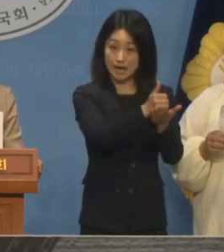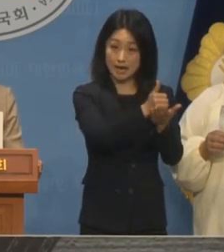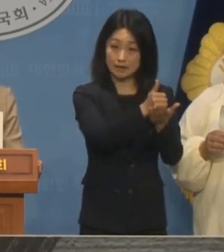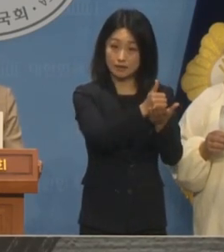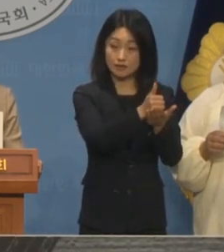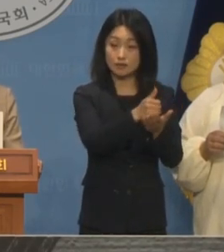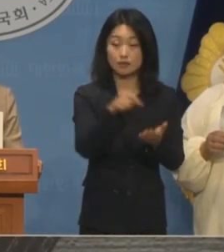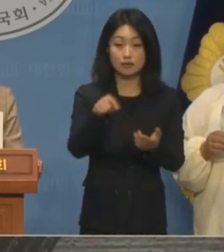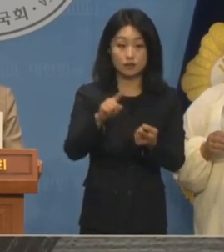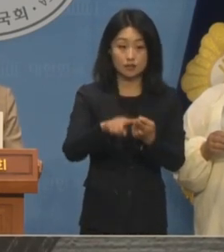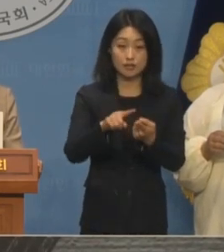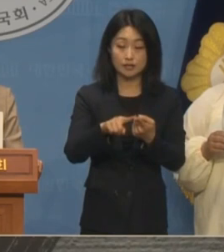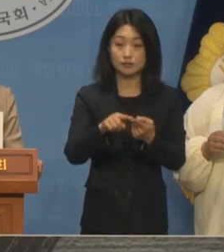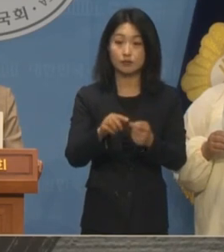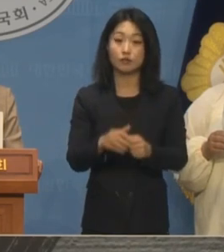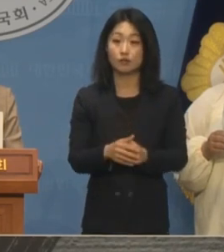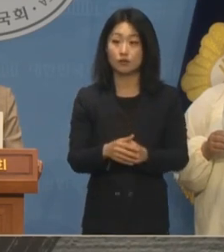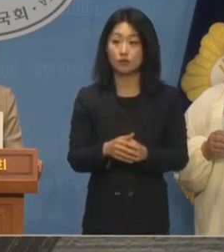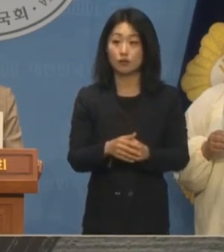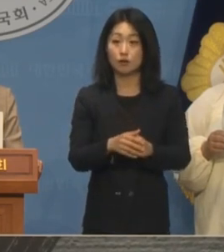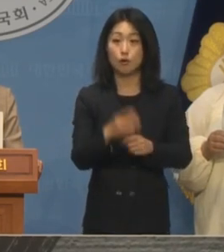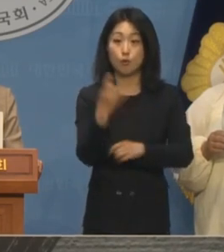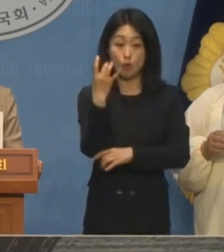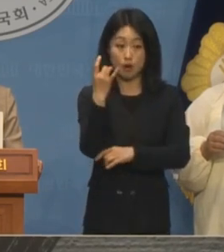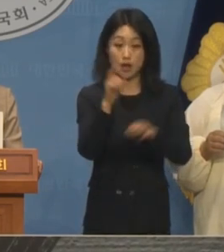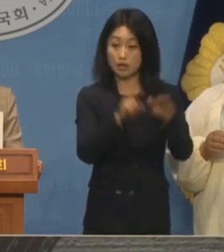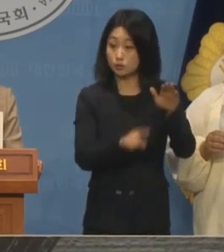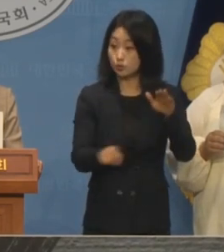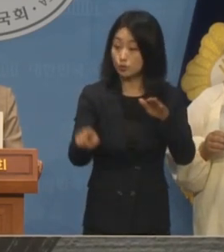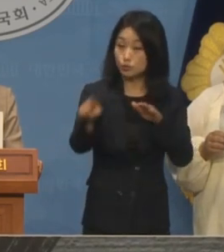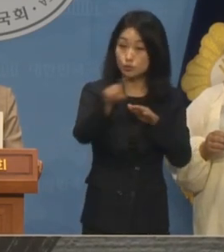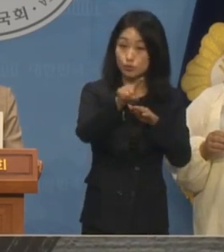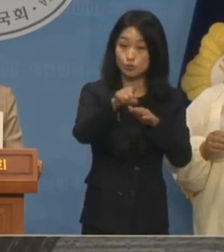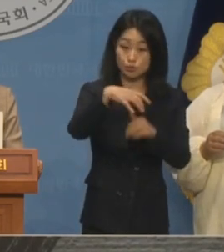서울시가 탈시설 정책을 선도적으로 추진해온